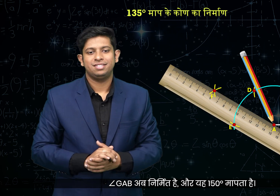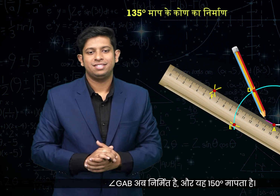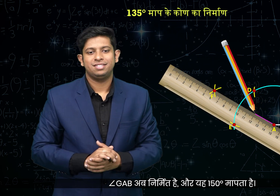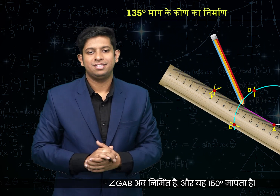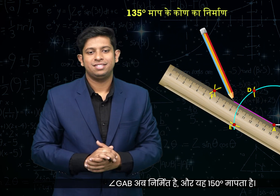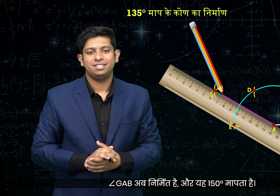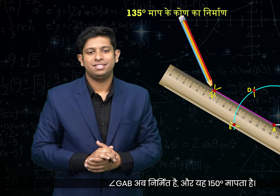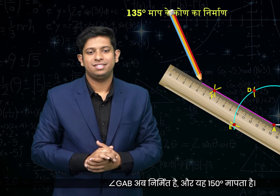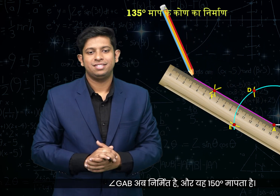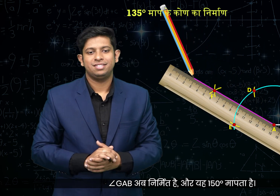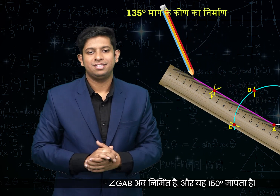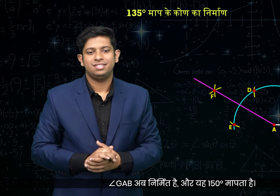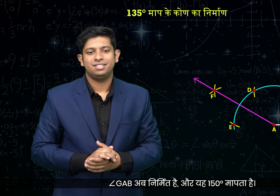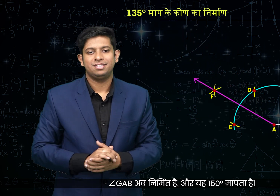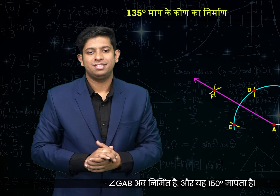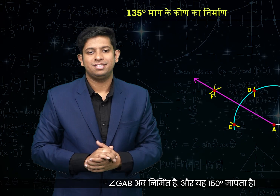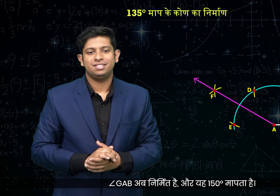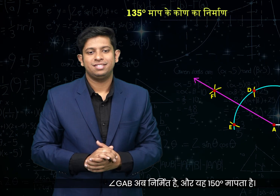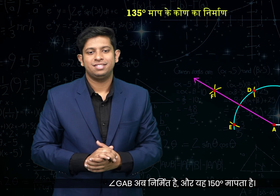डिग्री मापता है।